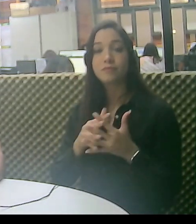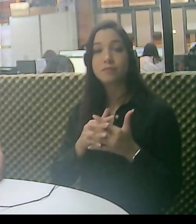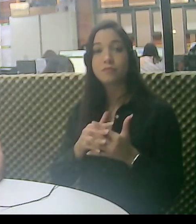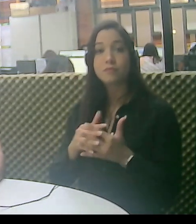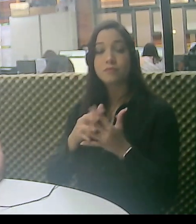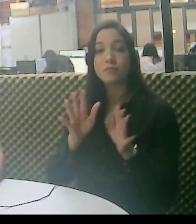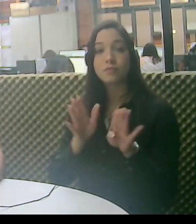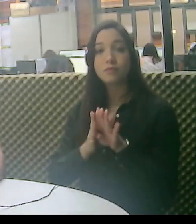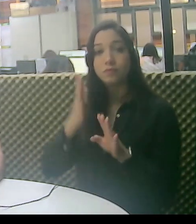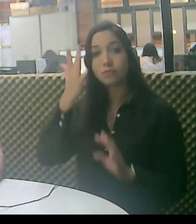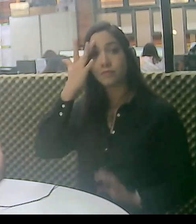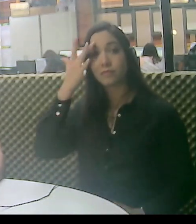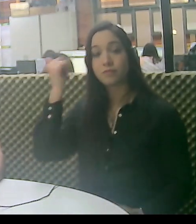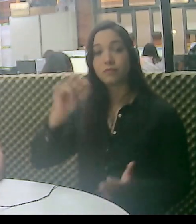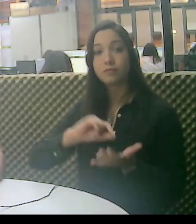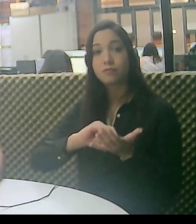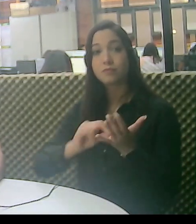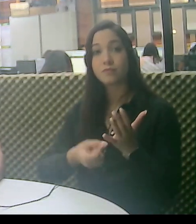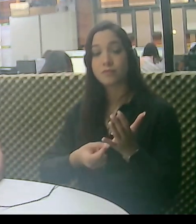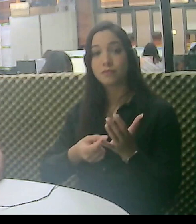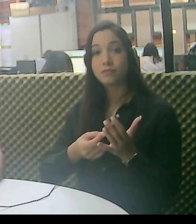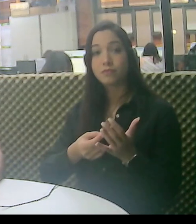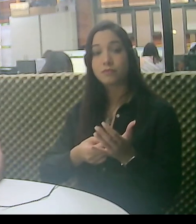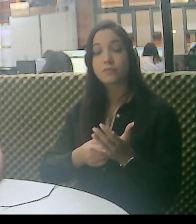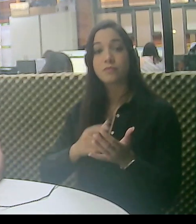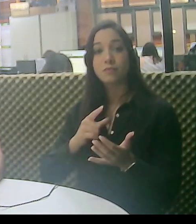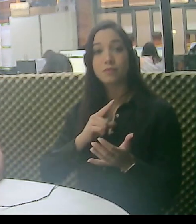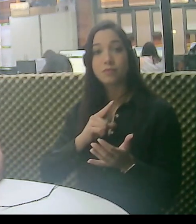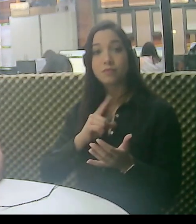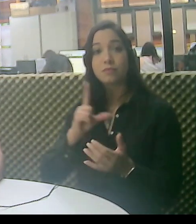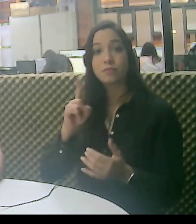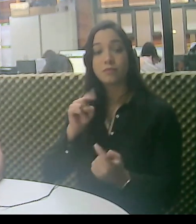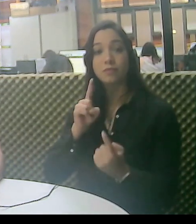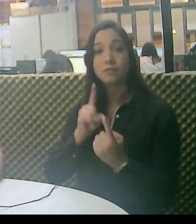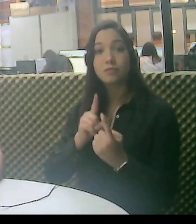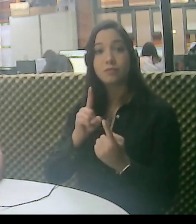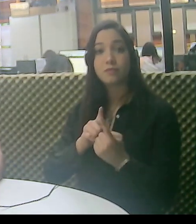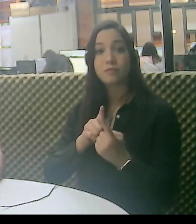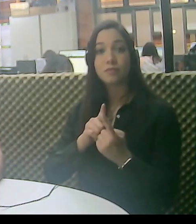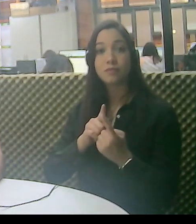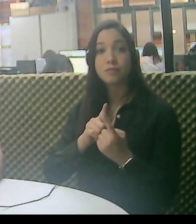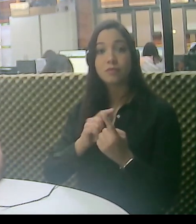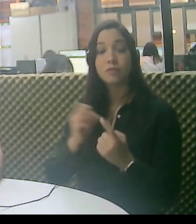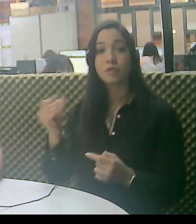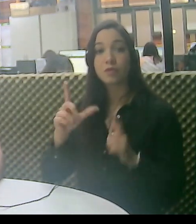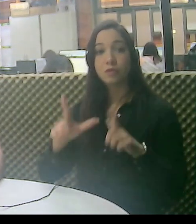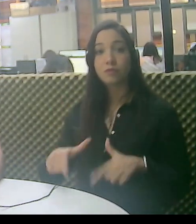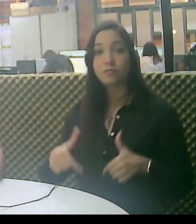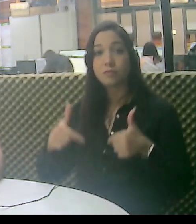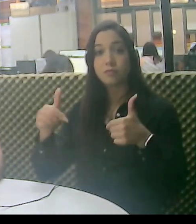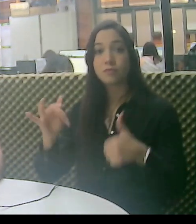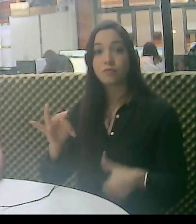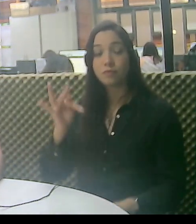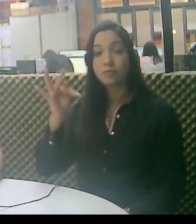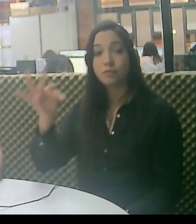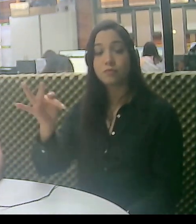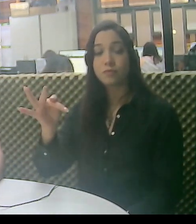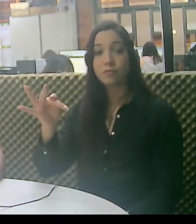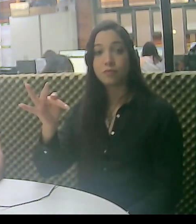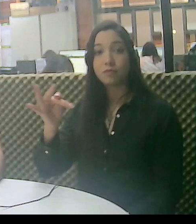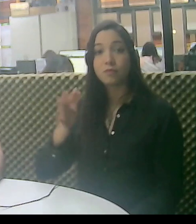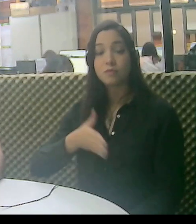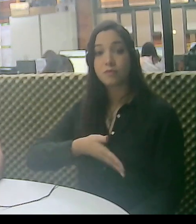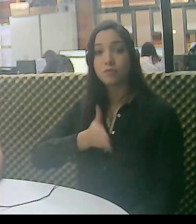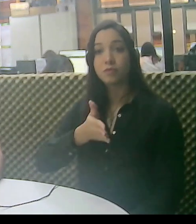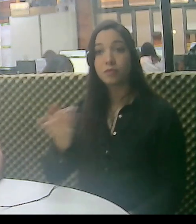região até amanhã, os cadastros que vão sendo realizados serão atendidos nas próximas ações de castração, assim que o veículo